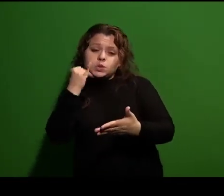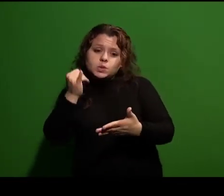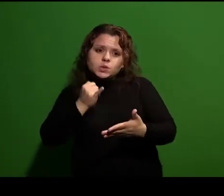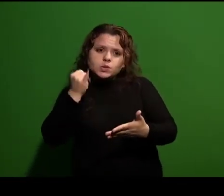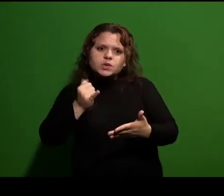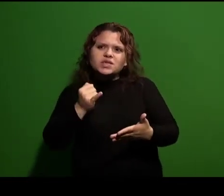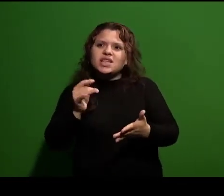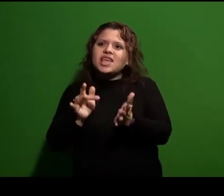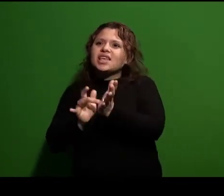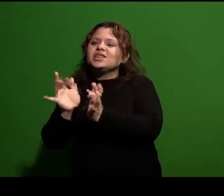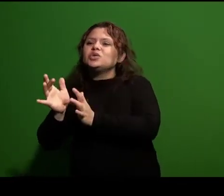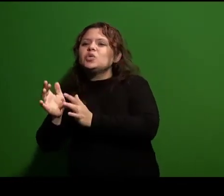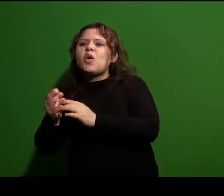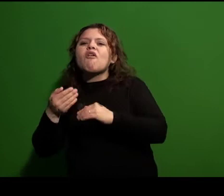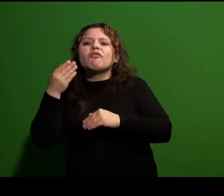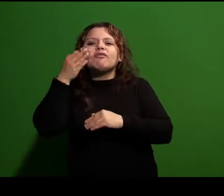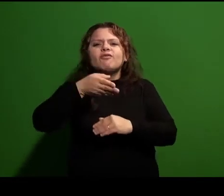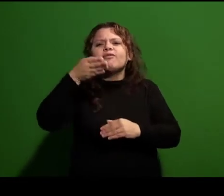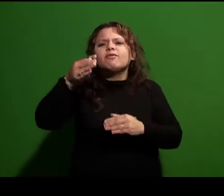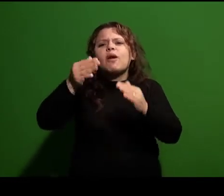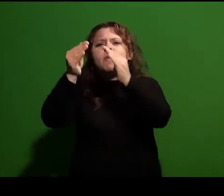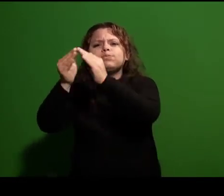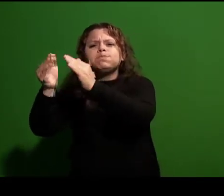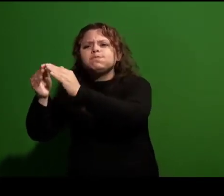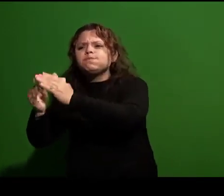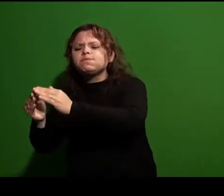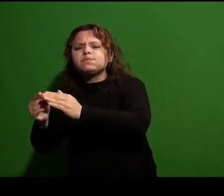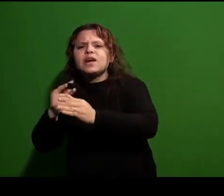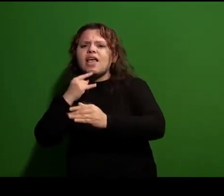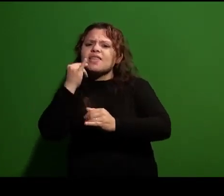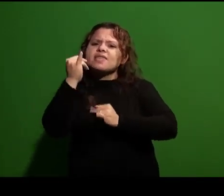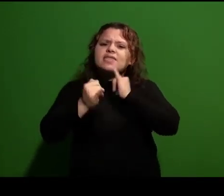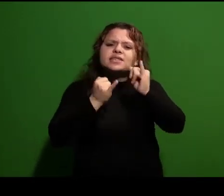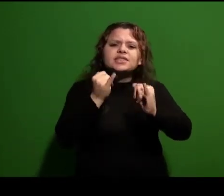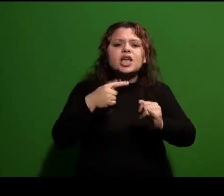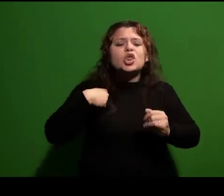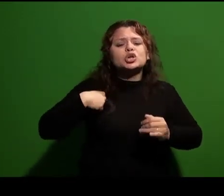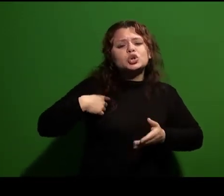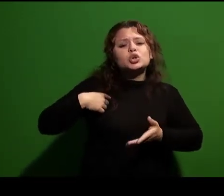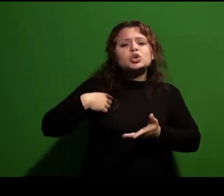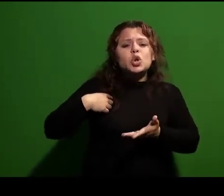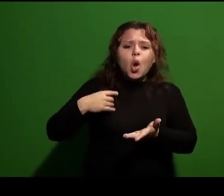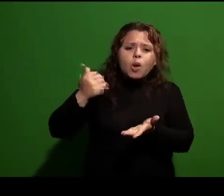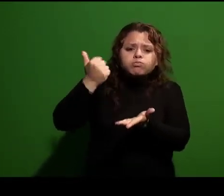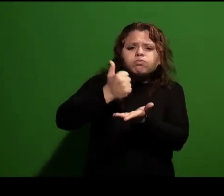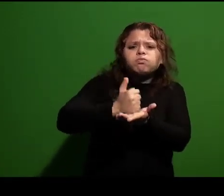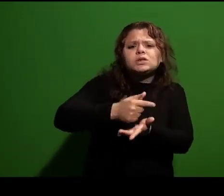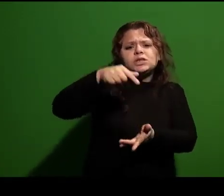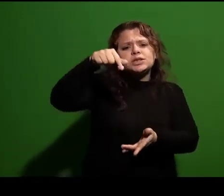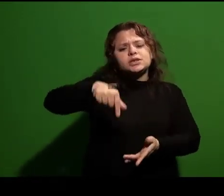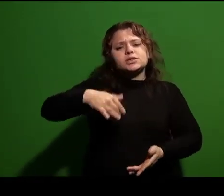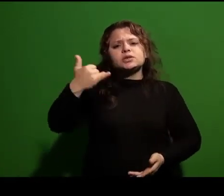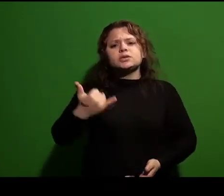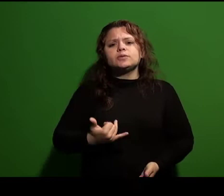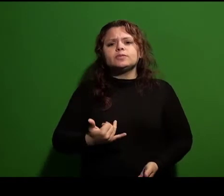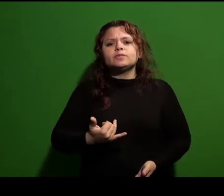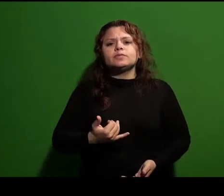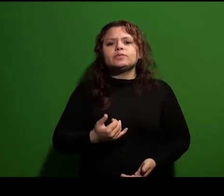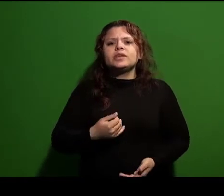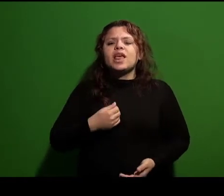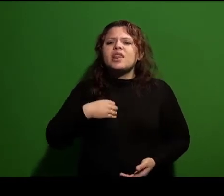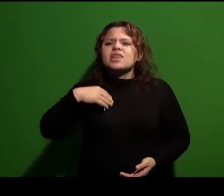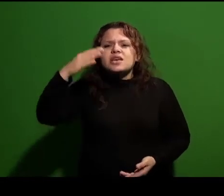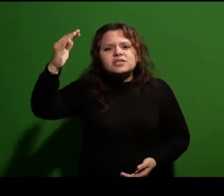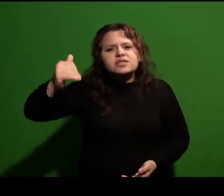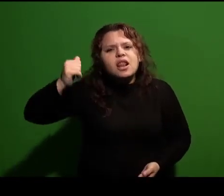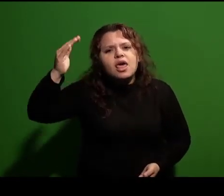en puerta, parándose frente a cada templo del alma, proclamando: Estoy a la puerta y llamo. Como